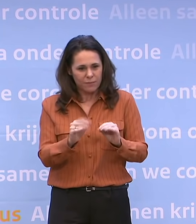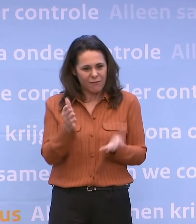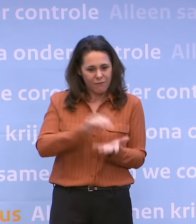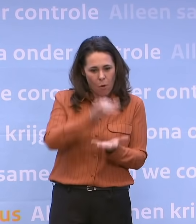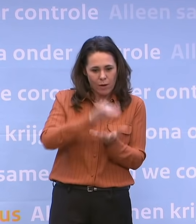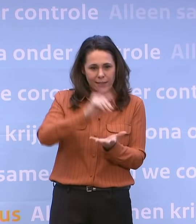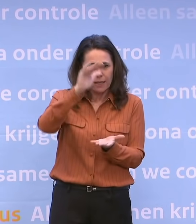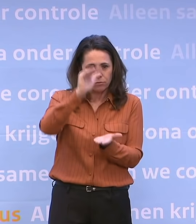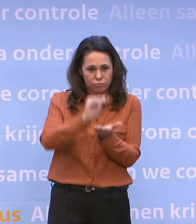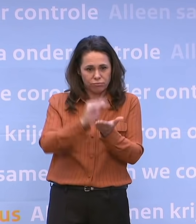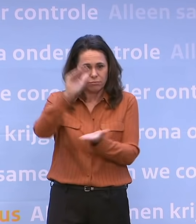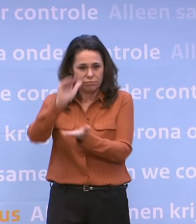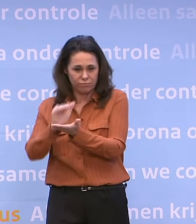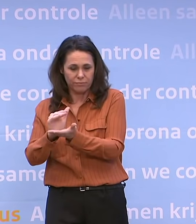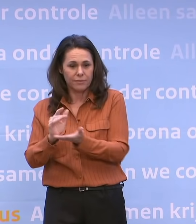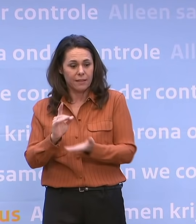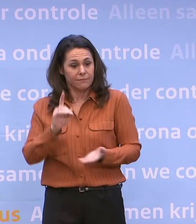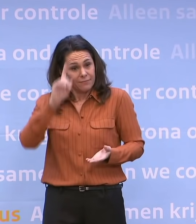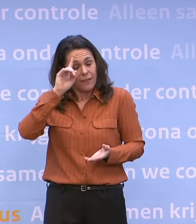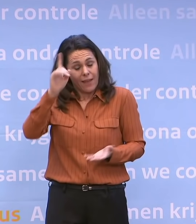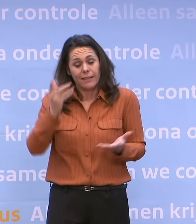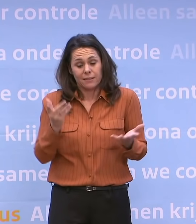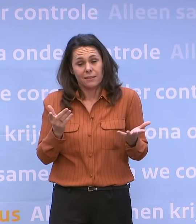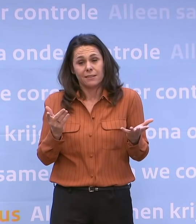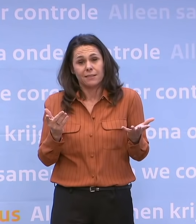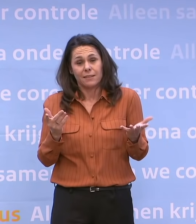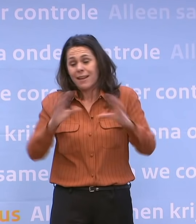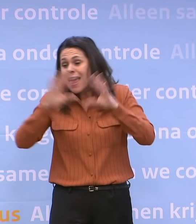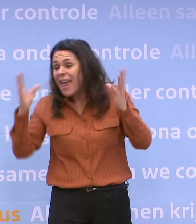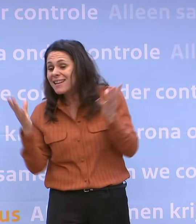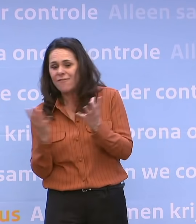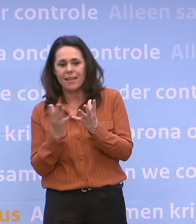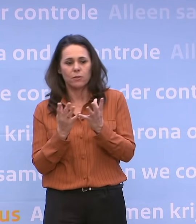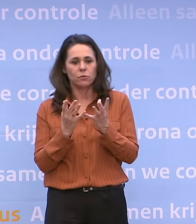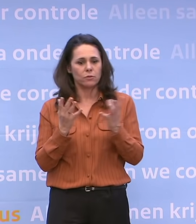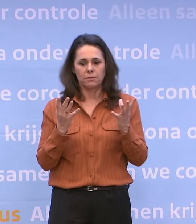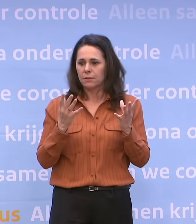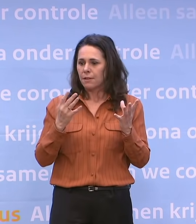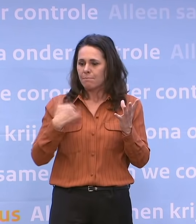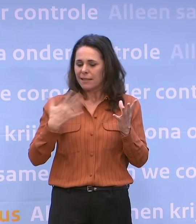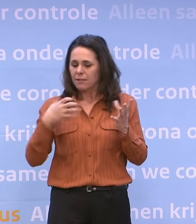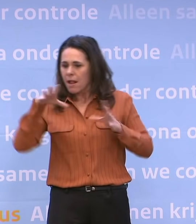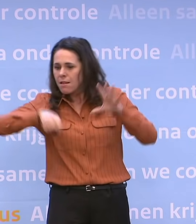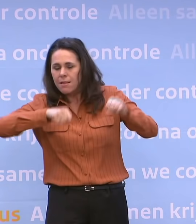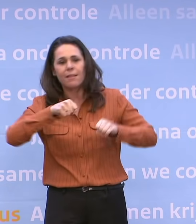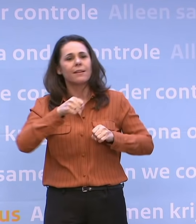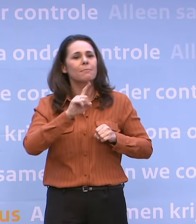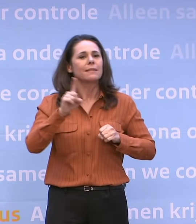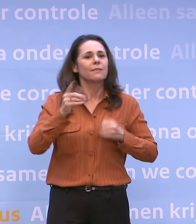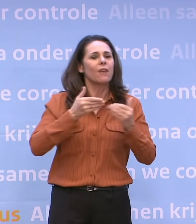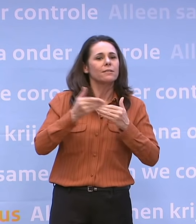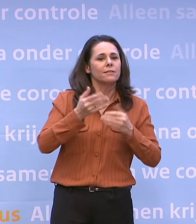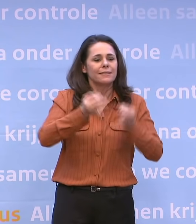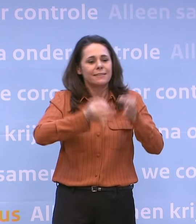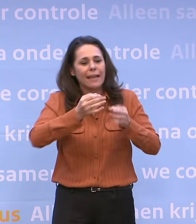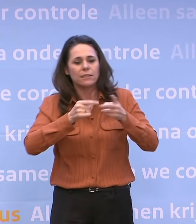snel slinken. En we weten dat de run is er wereldwijd op ongeveer alles wat je nodig hebt in deze coronacrisis. Of het nou beademingsapparatuur